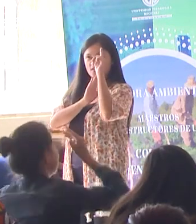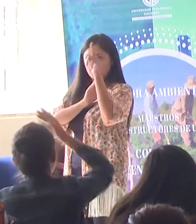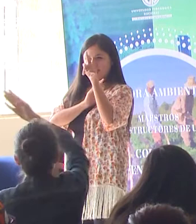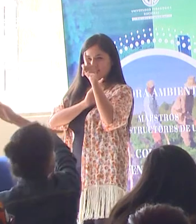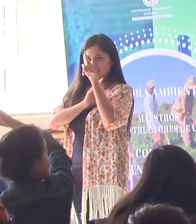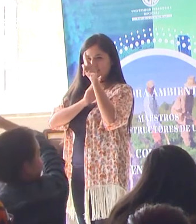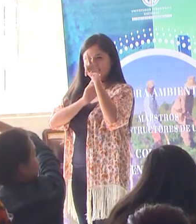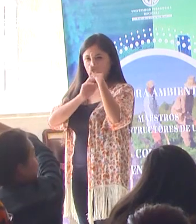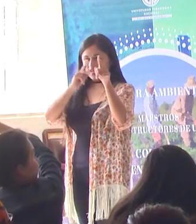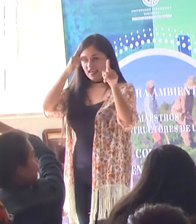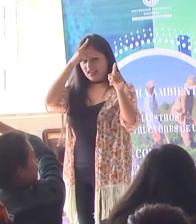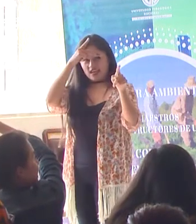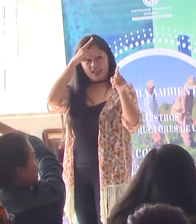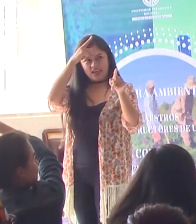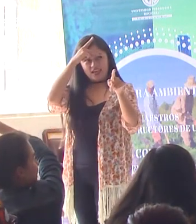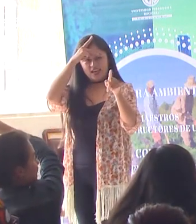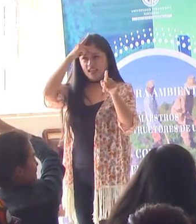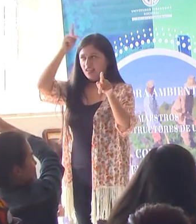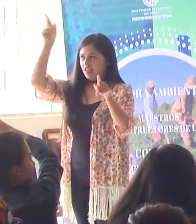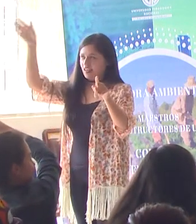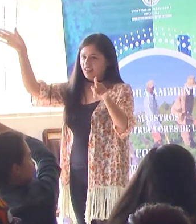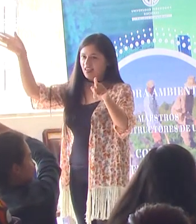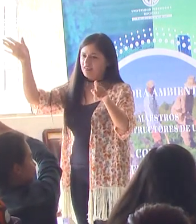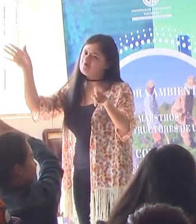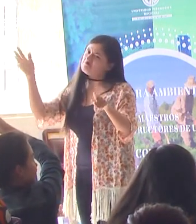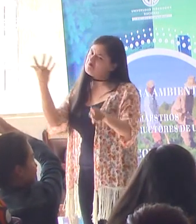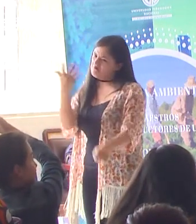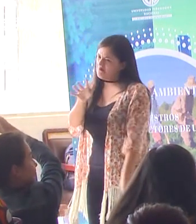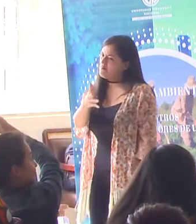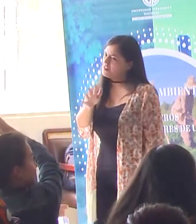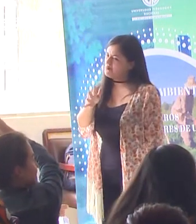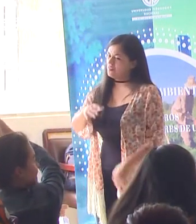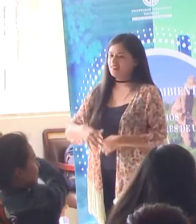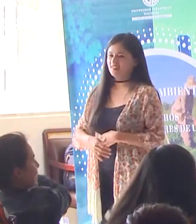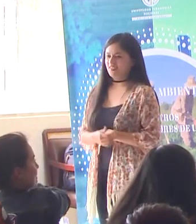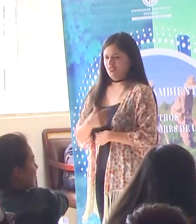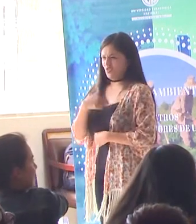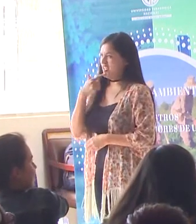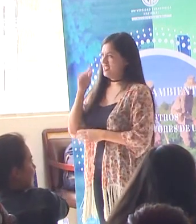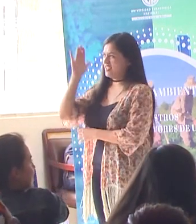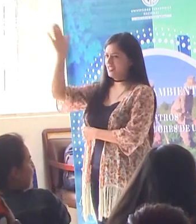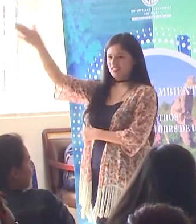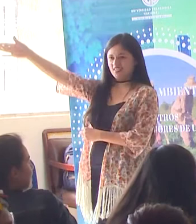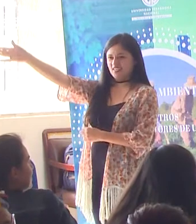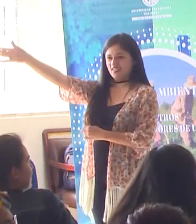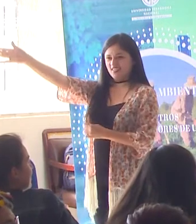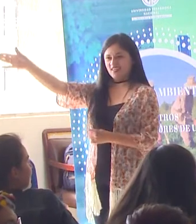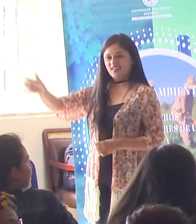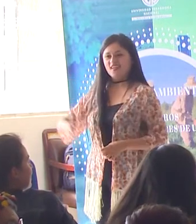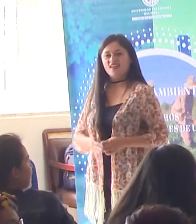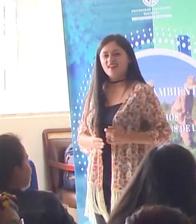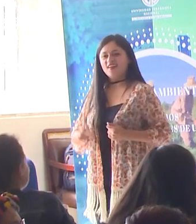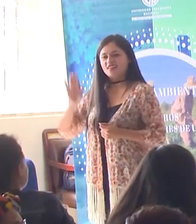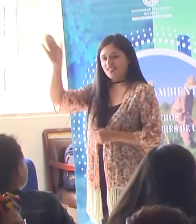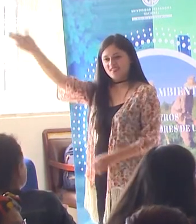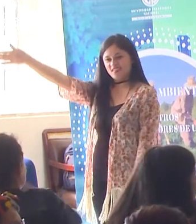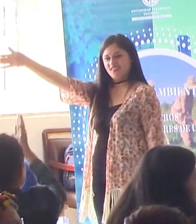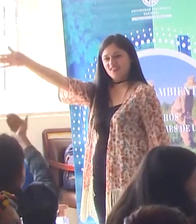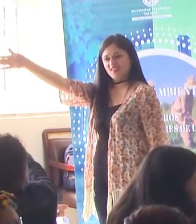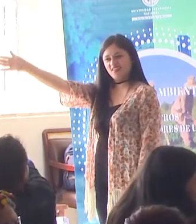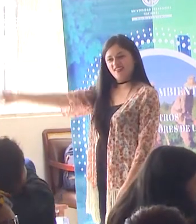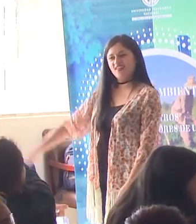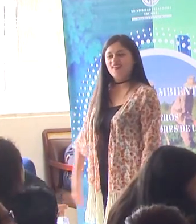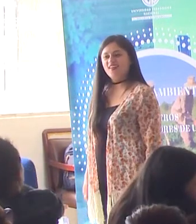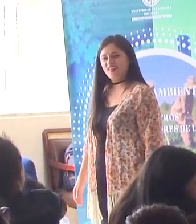kennedy no venimos bien más o menos o menos sí sí sí bueno un poquito fontibón engativá